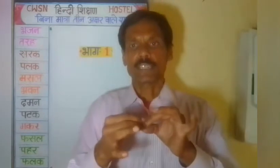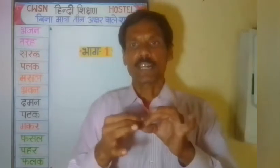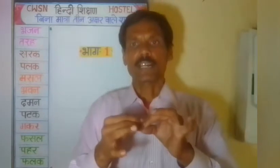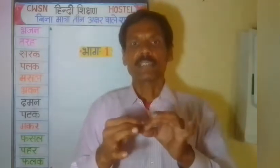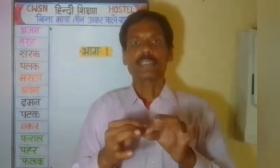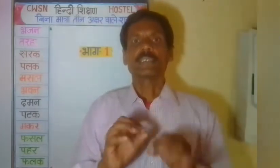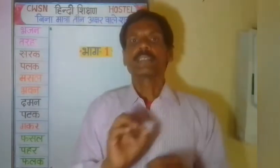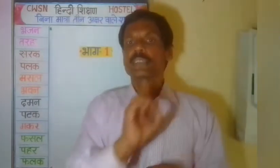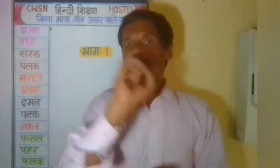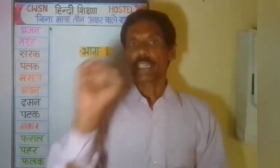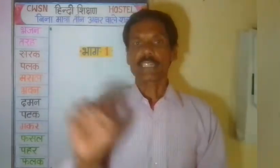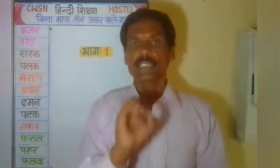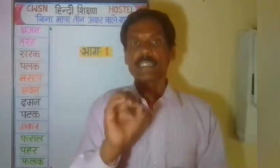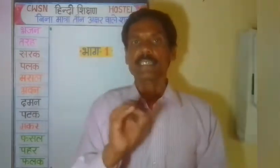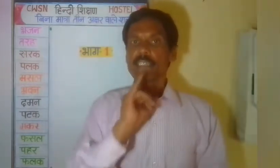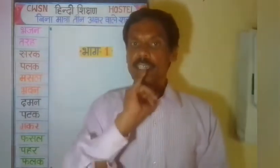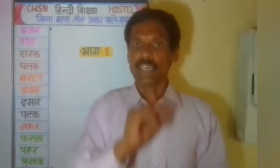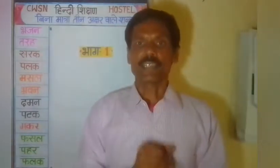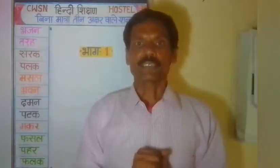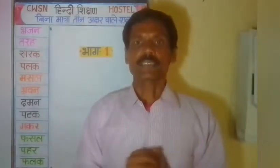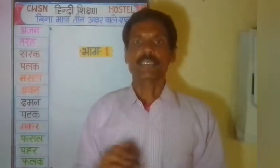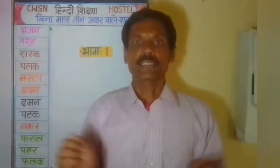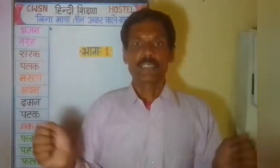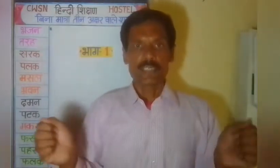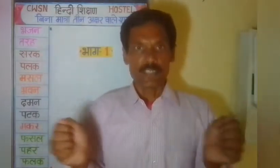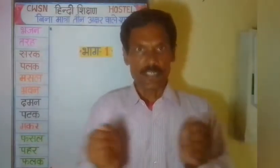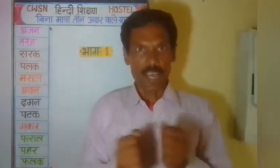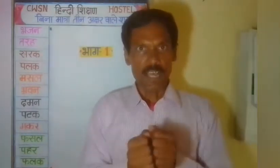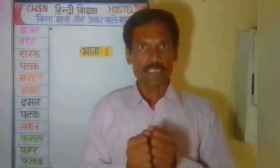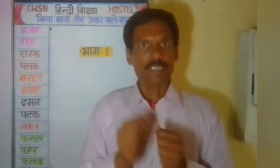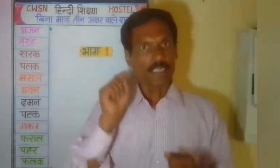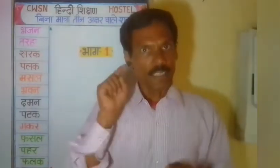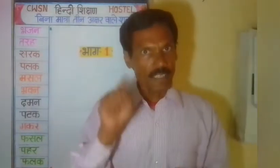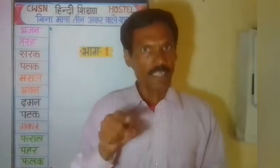मात्रा नहीं है, साथ ही